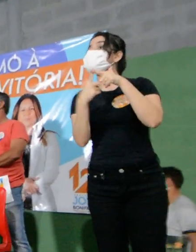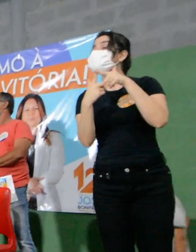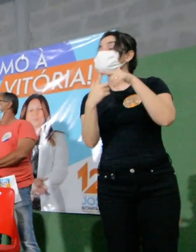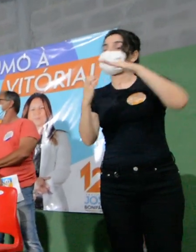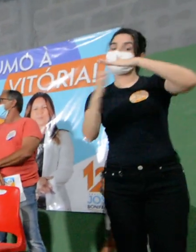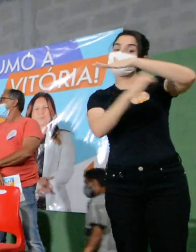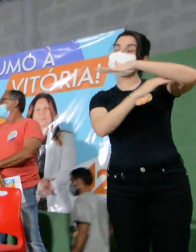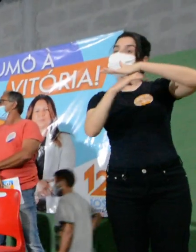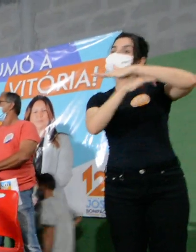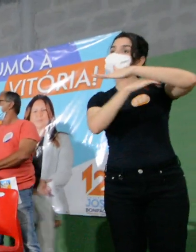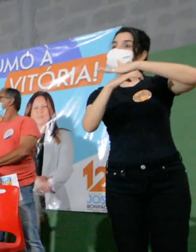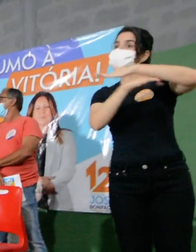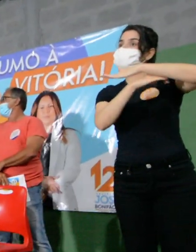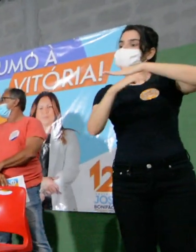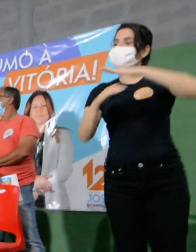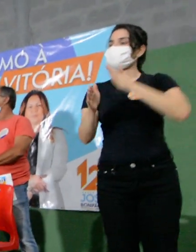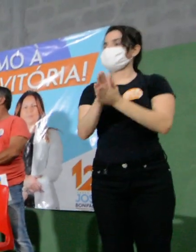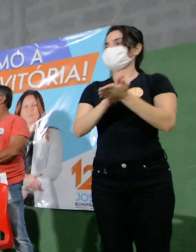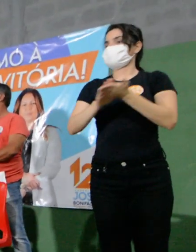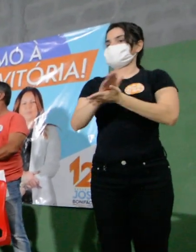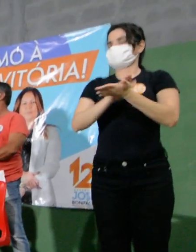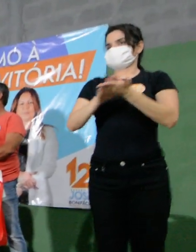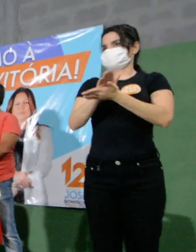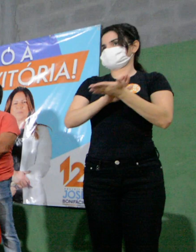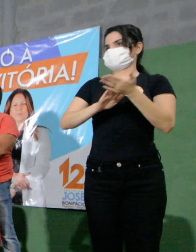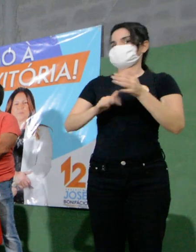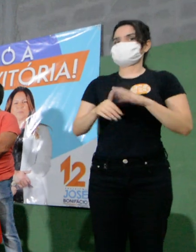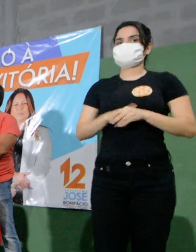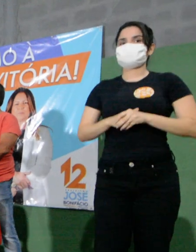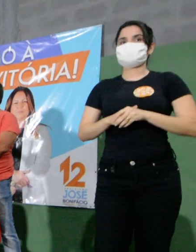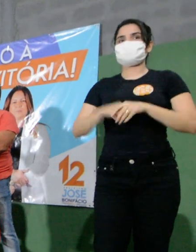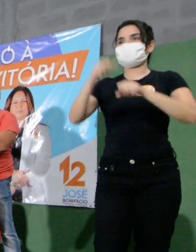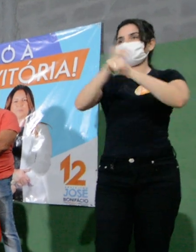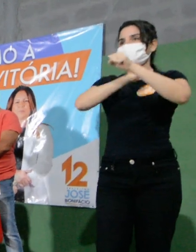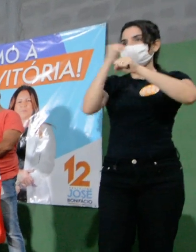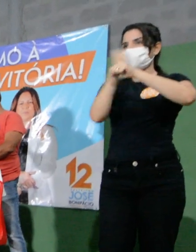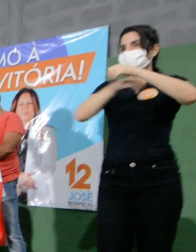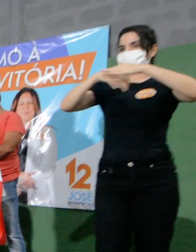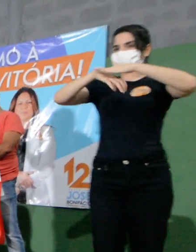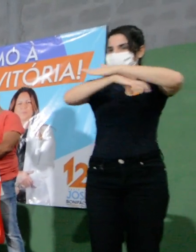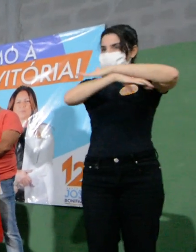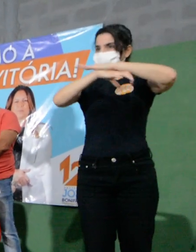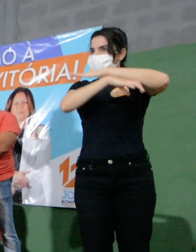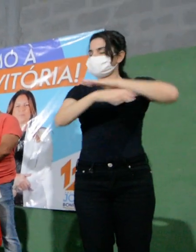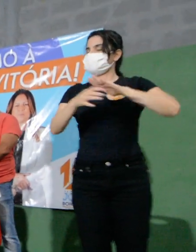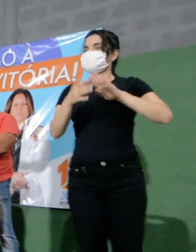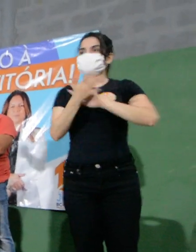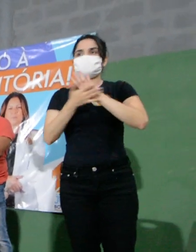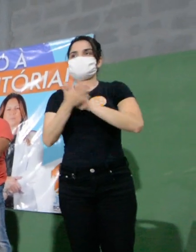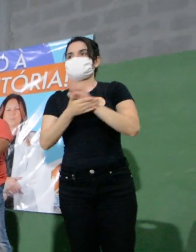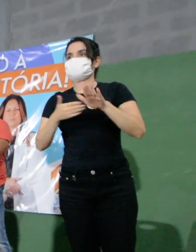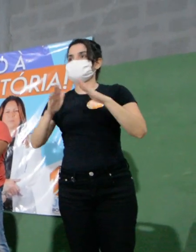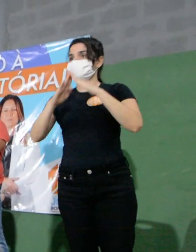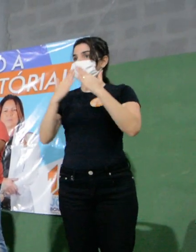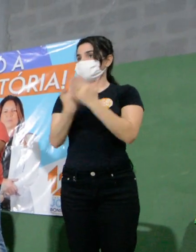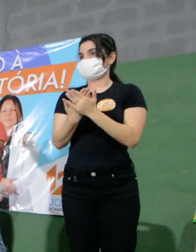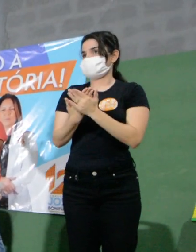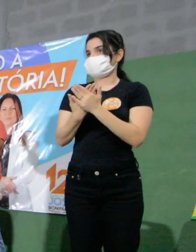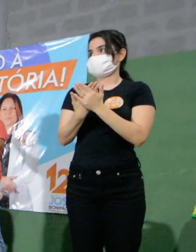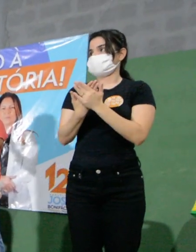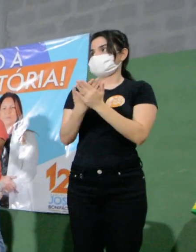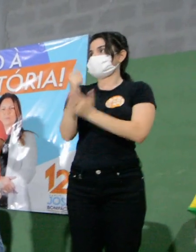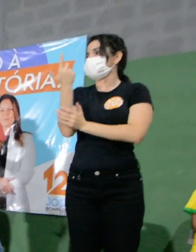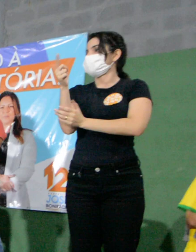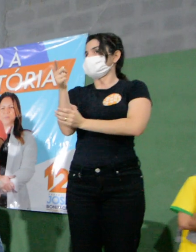não tivemos mais. Não tivemos mais estrutura. Se teve mais escola, quando eu cheguei aqui,